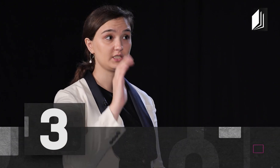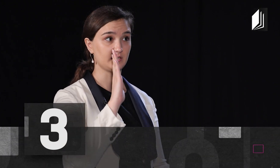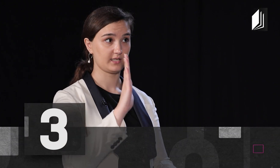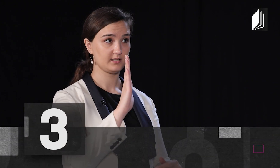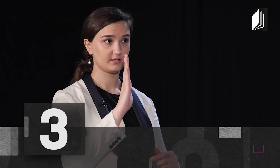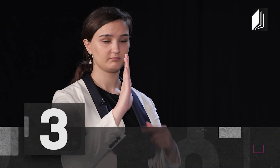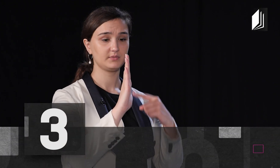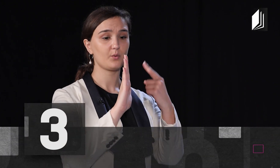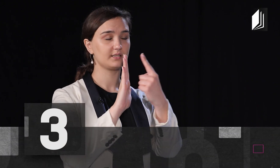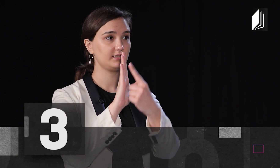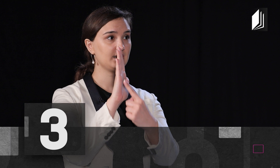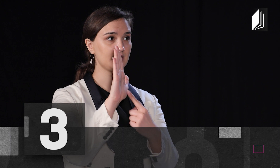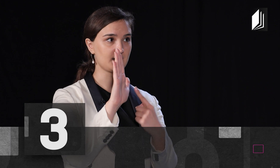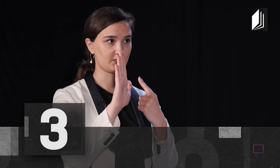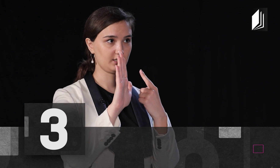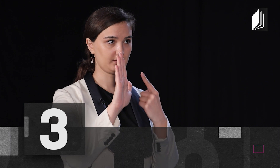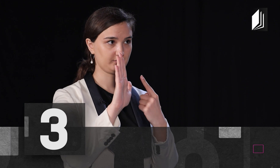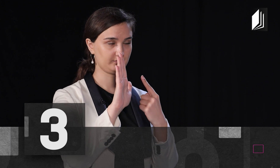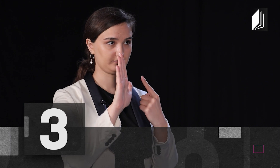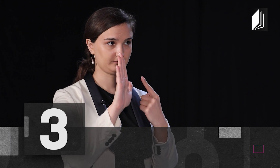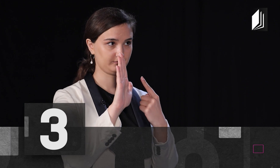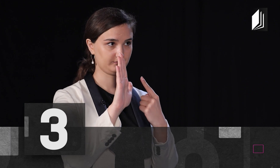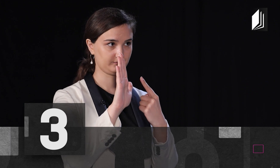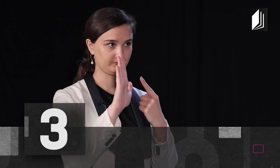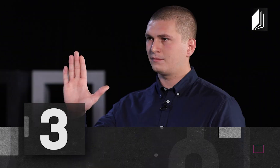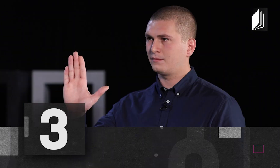ვშლით ხელს და ყველა თითი არის გაშლილი.